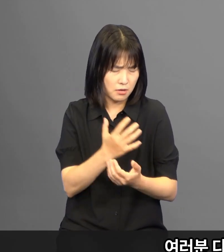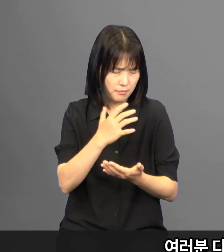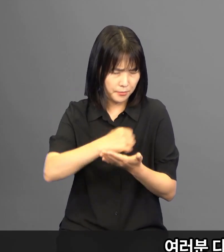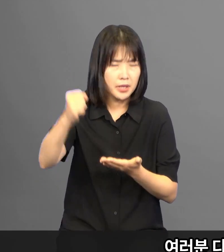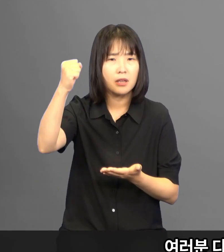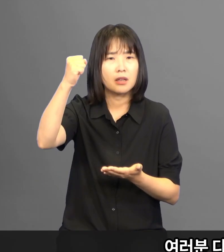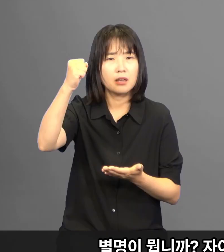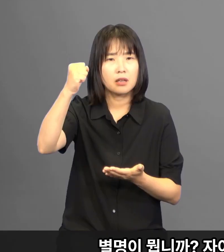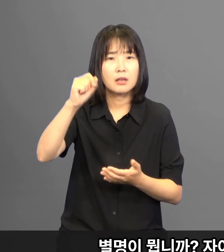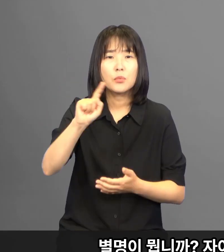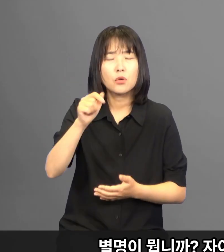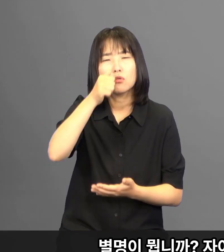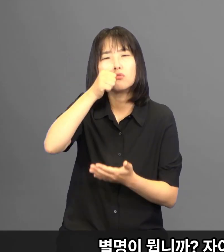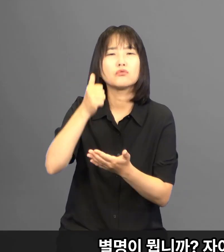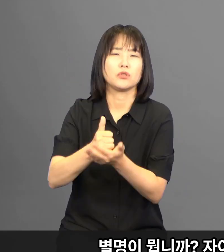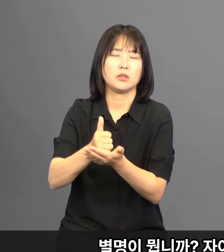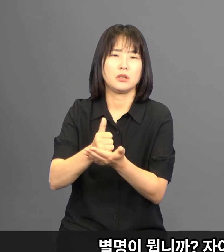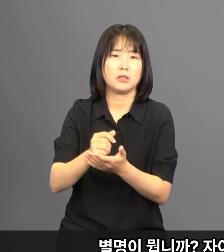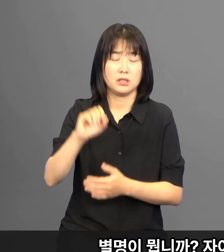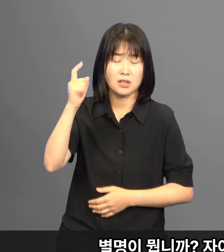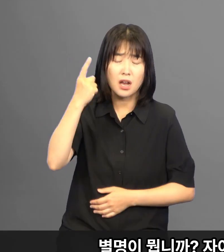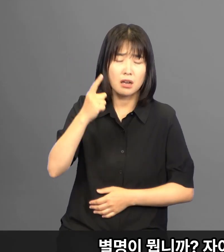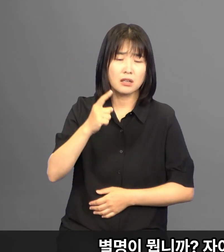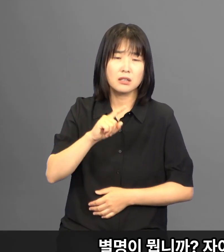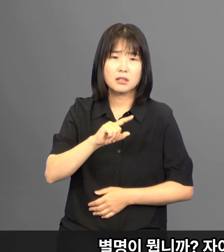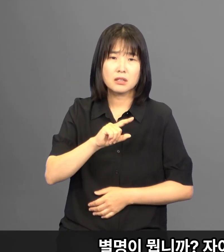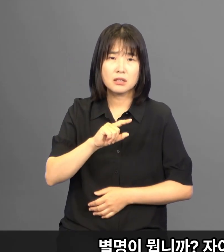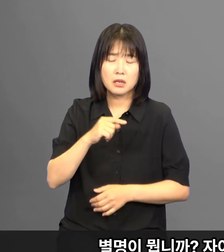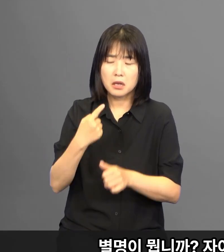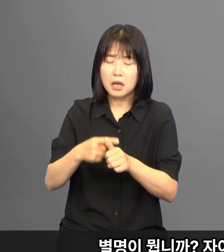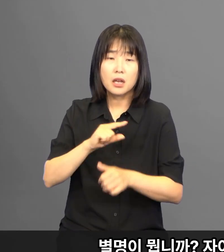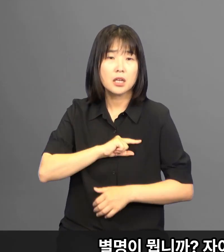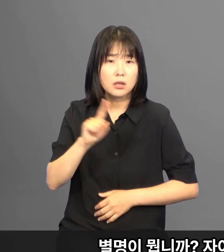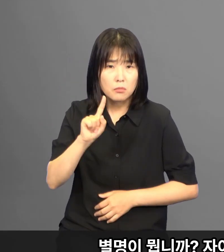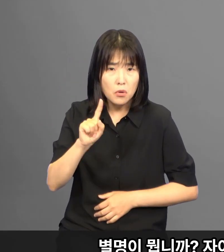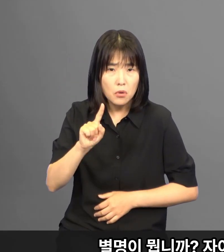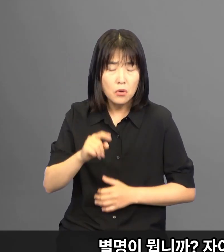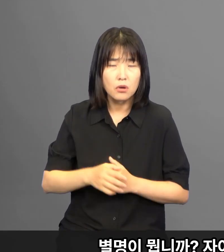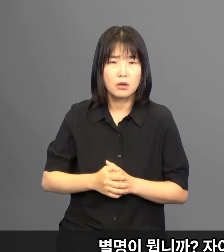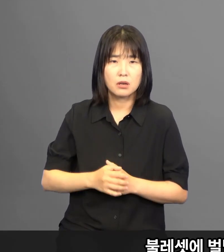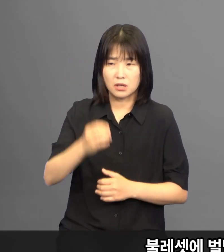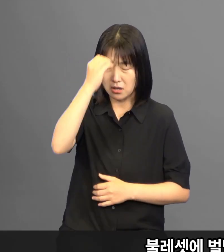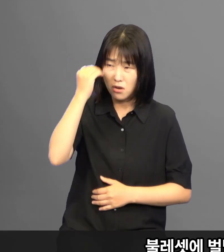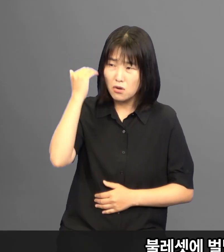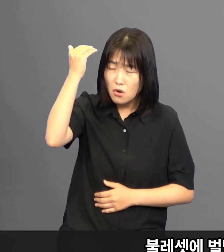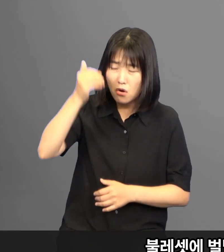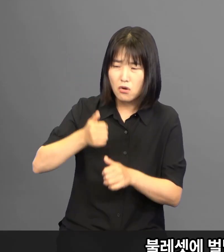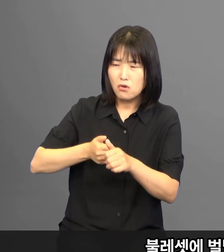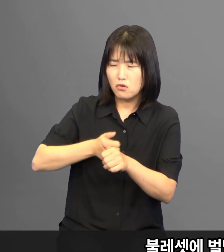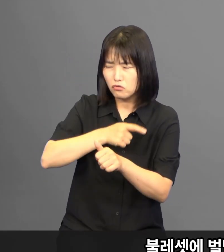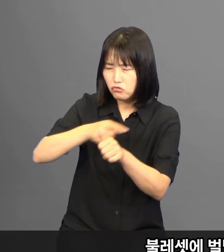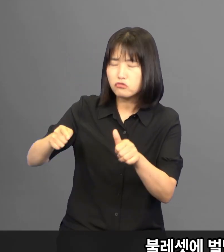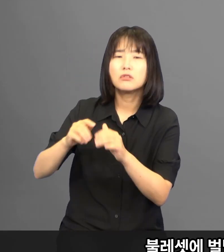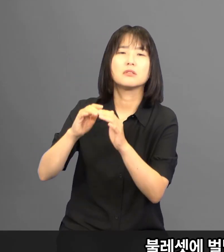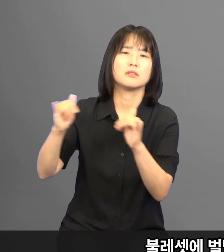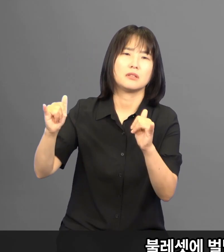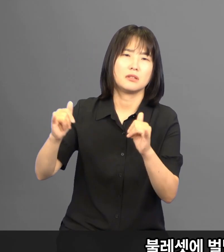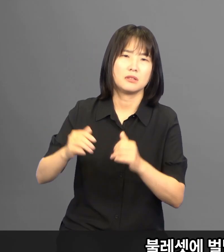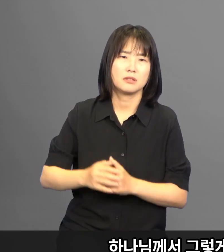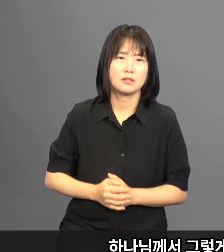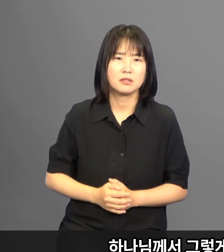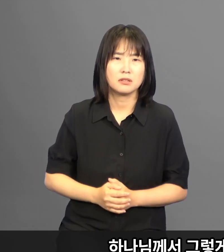여러분, 다윗이 누구예요? 별명이 뭡니까? 자이언트 킬러, 거인을 죽인 자, 블레셋에 벌벌 떠는